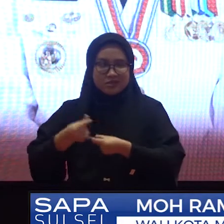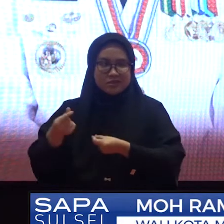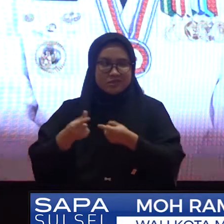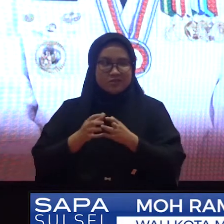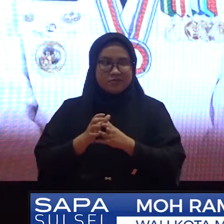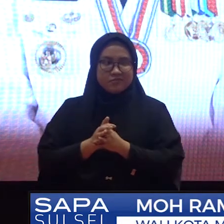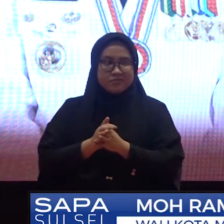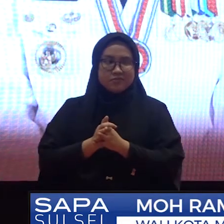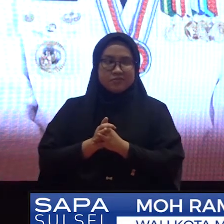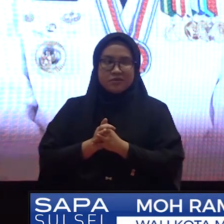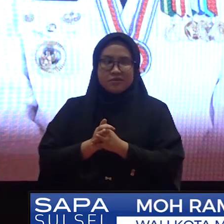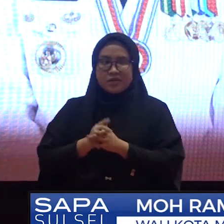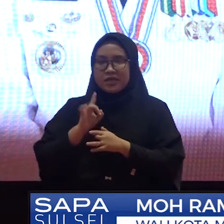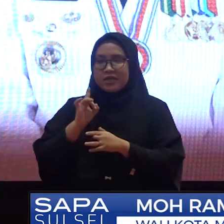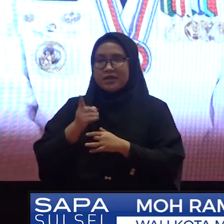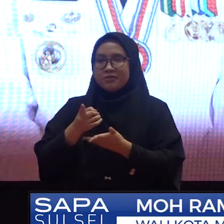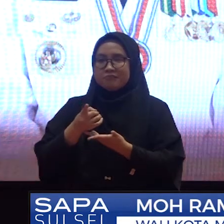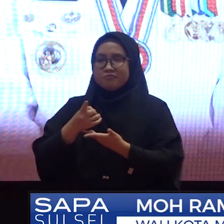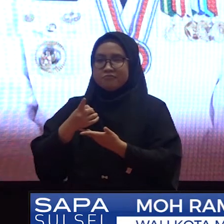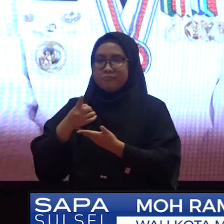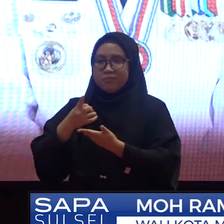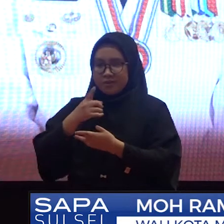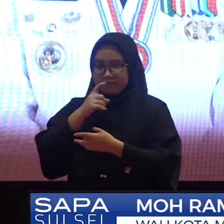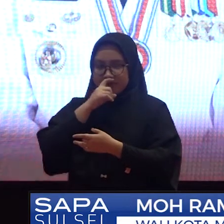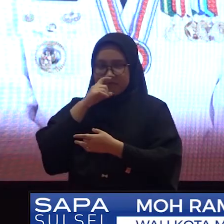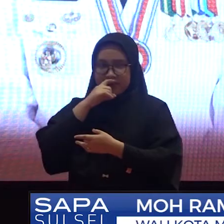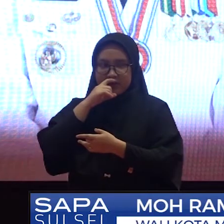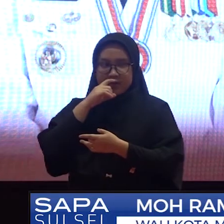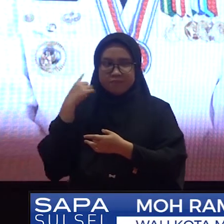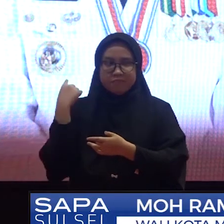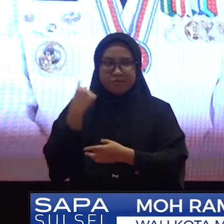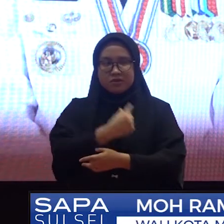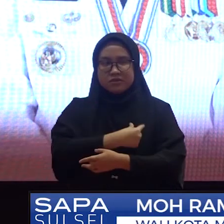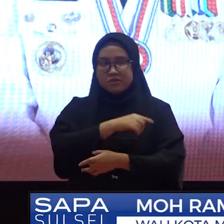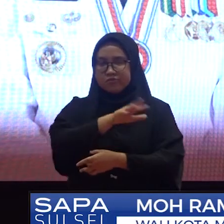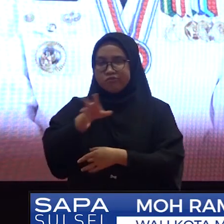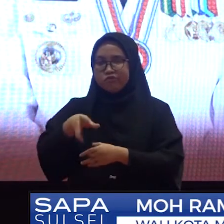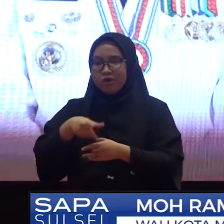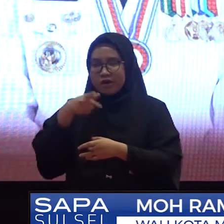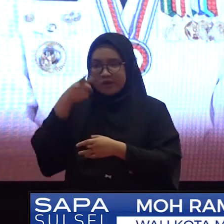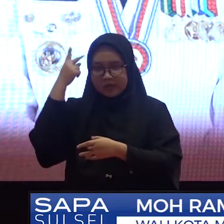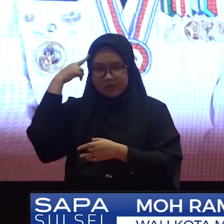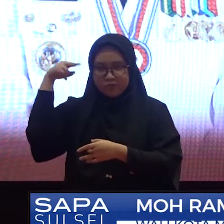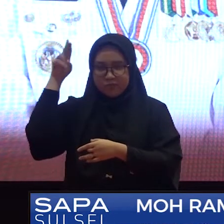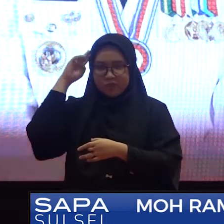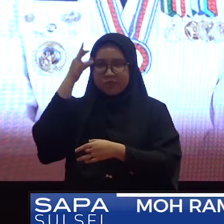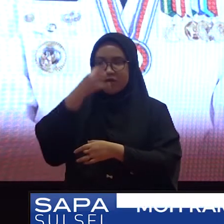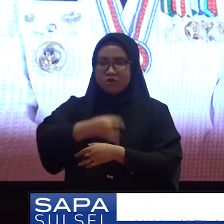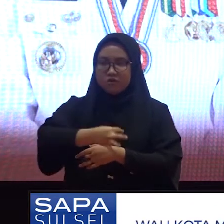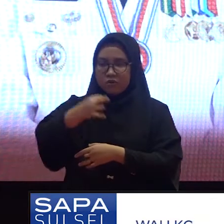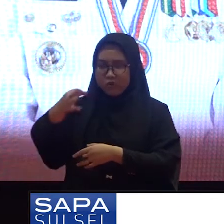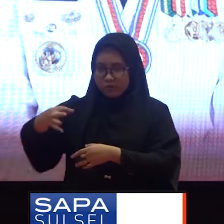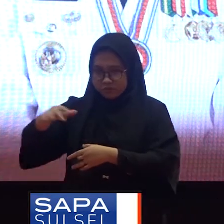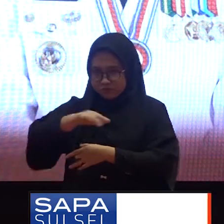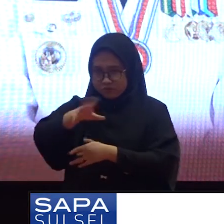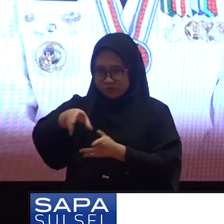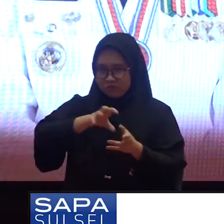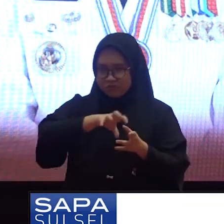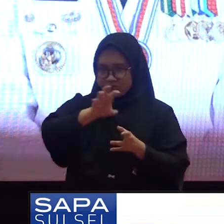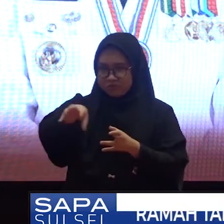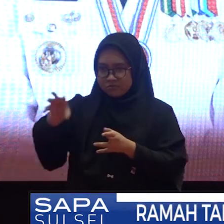maka atas perintah bapak presiden kepada seluruh kabupaten kota di mana diharapkan